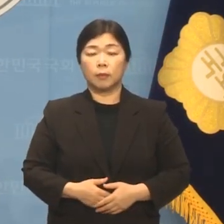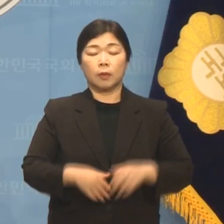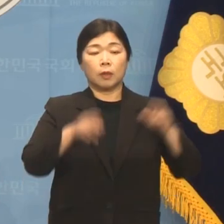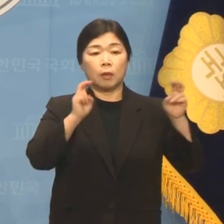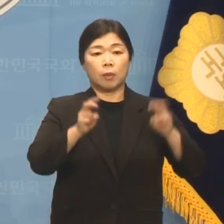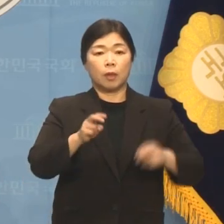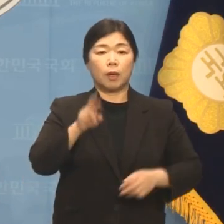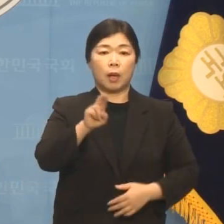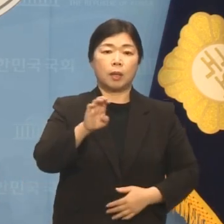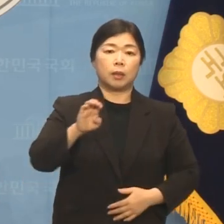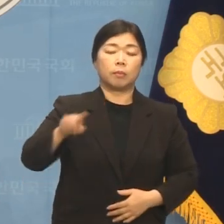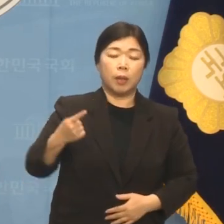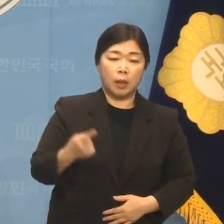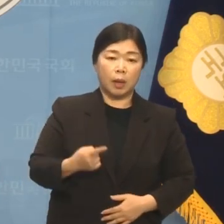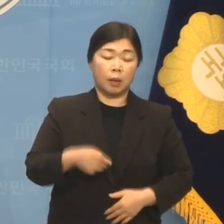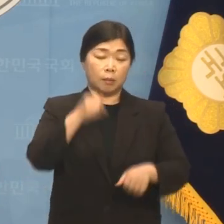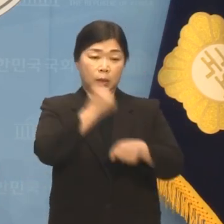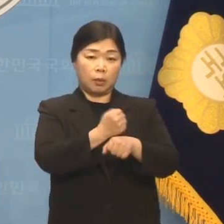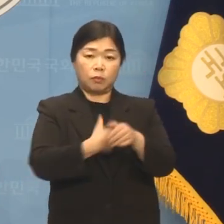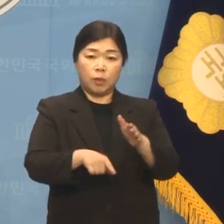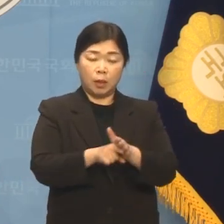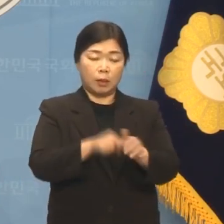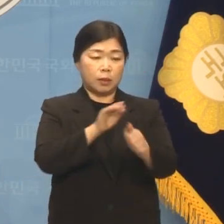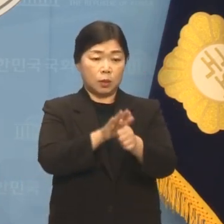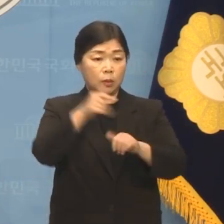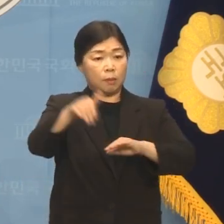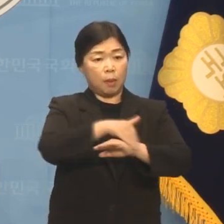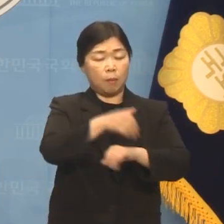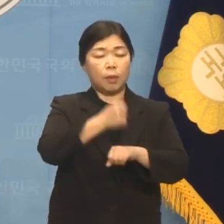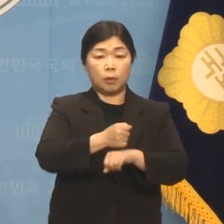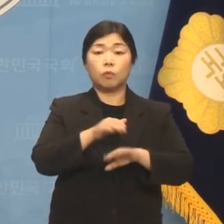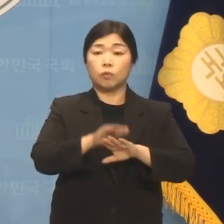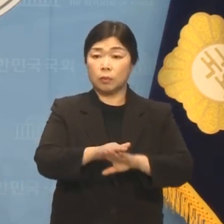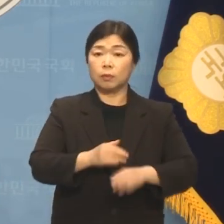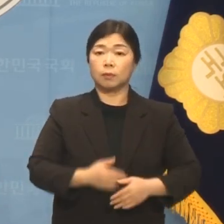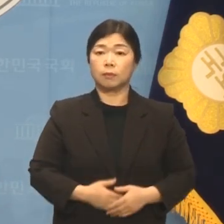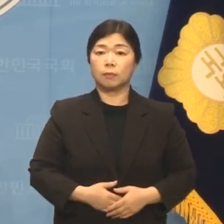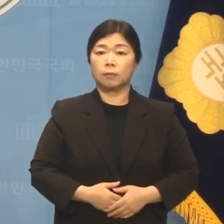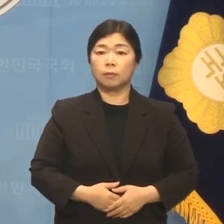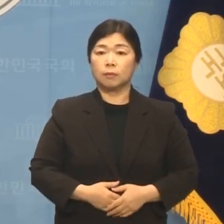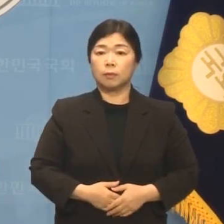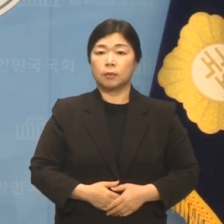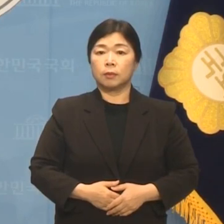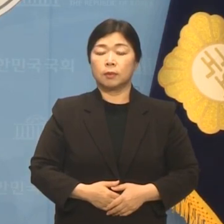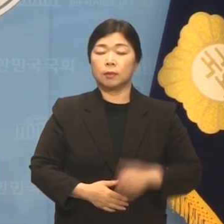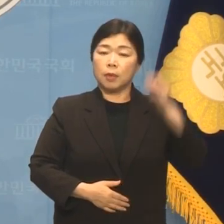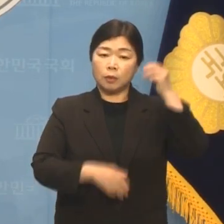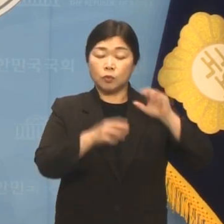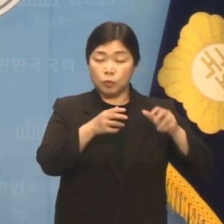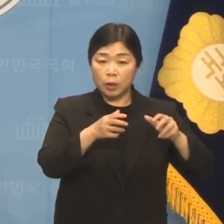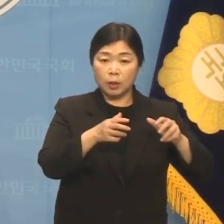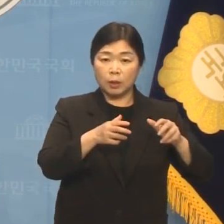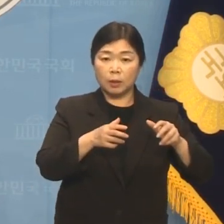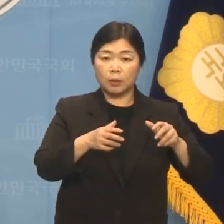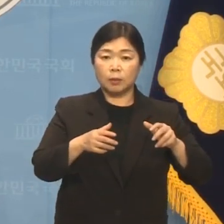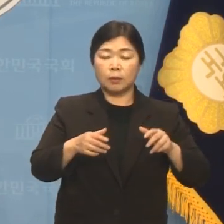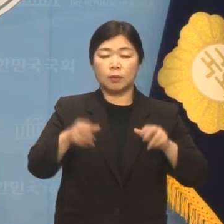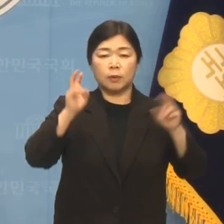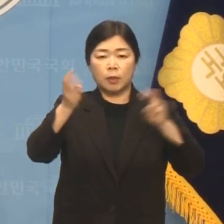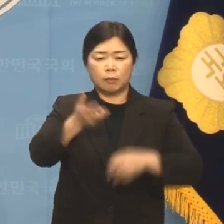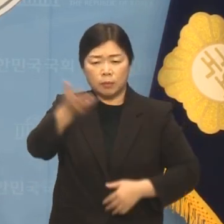아리백 달성을 위한 지원 방안을 마련하는 우리 정부는 우리나라의 탈락과 기업의